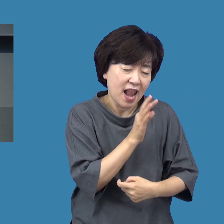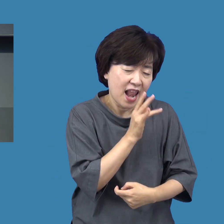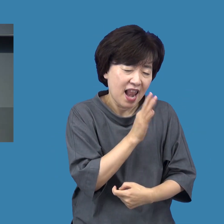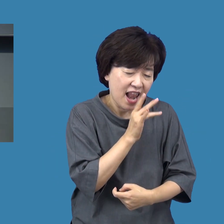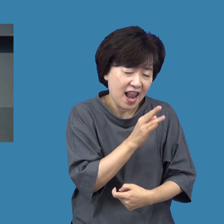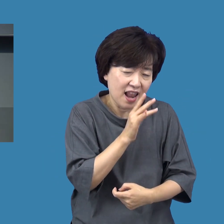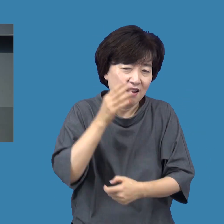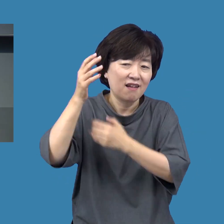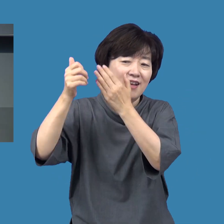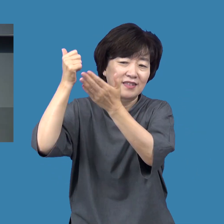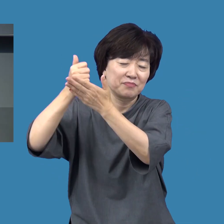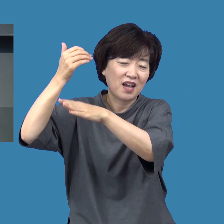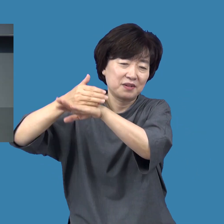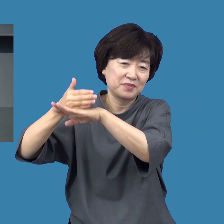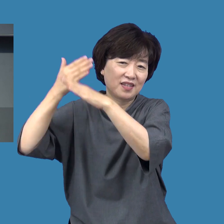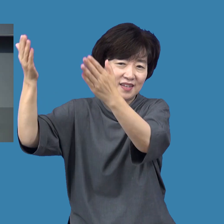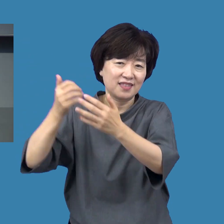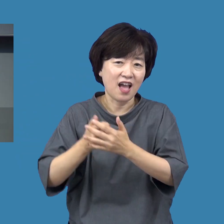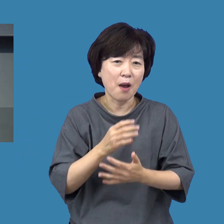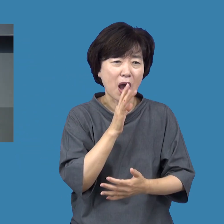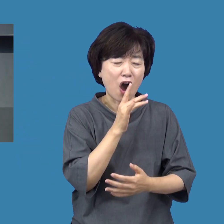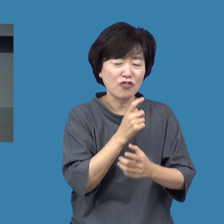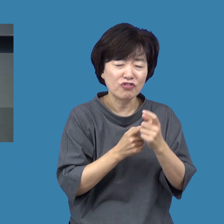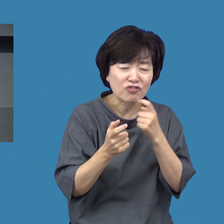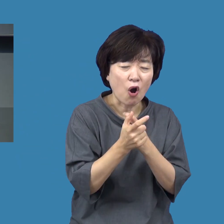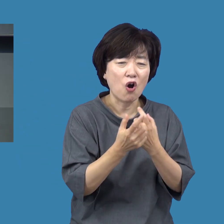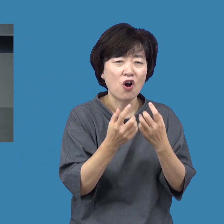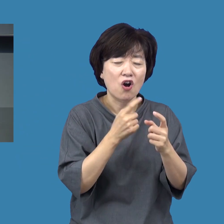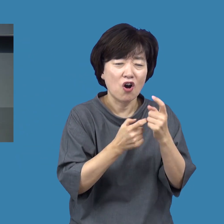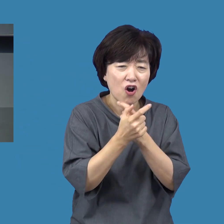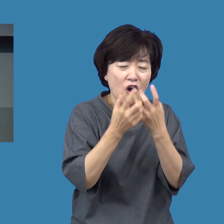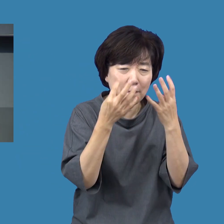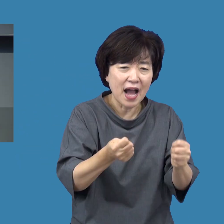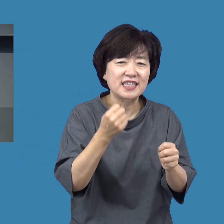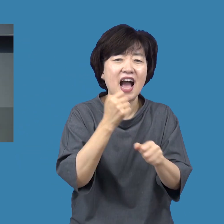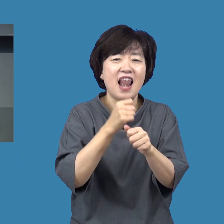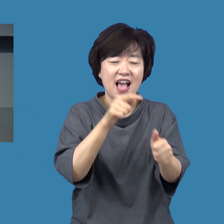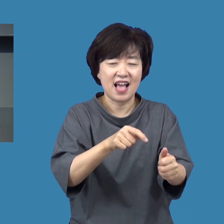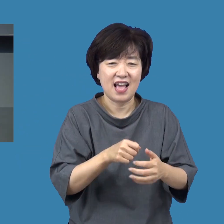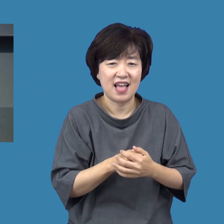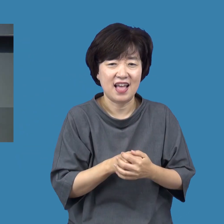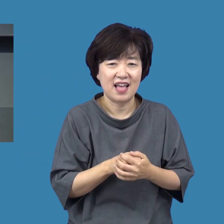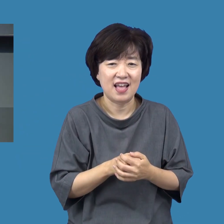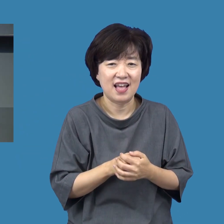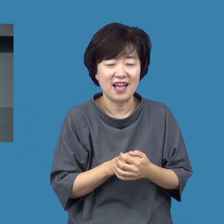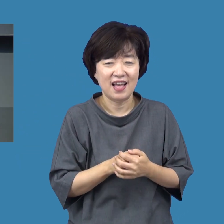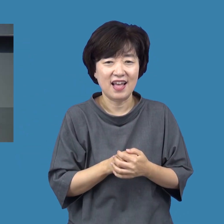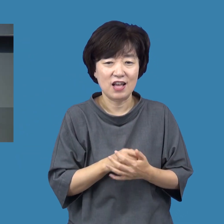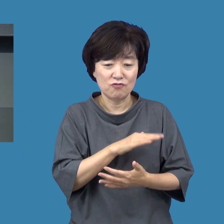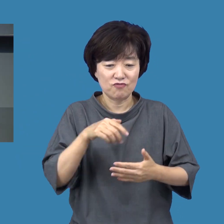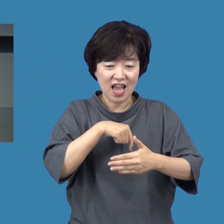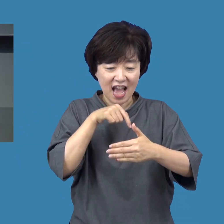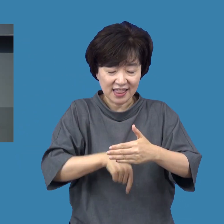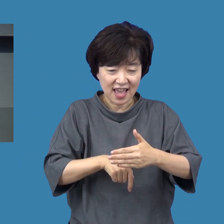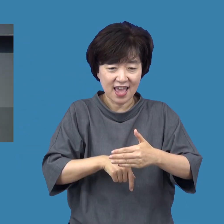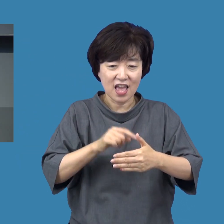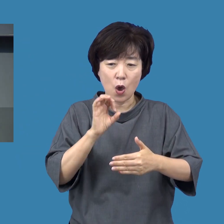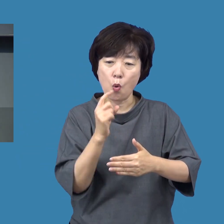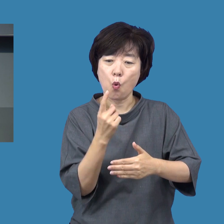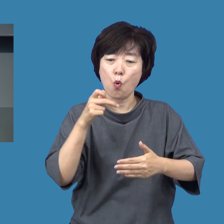말하라는 거예요. 성경의 권면은 방언을 많이 하라는 거예요. 왜? 그래야 우리 안에 오이코도메오가 일어난다는